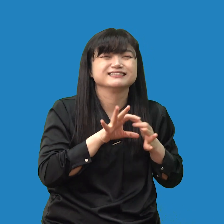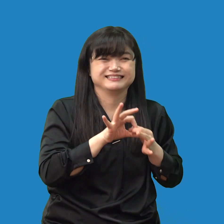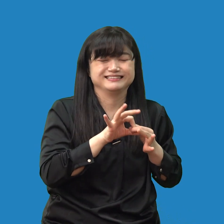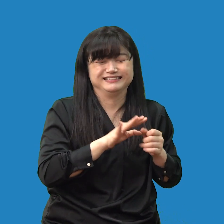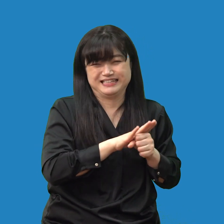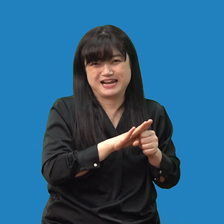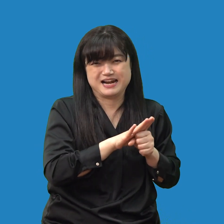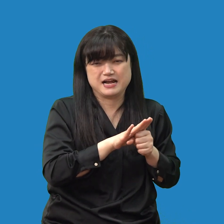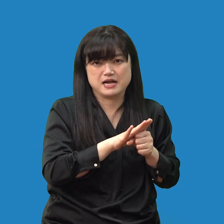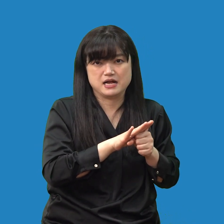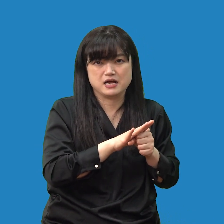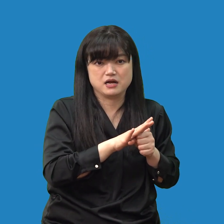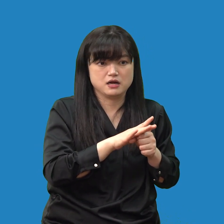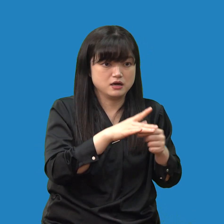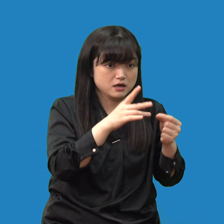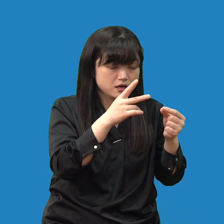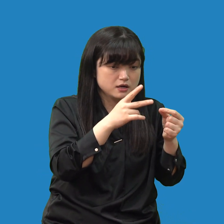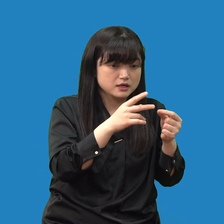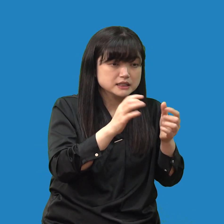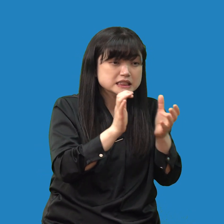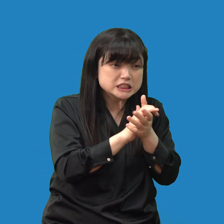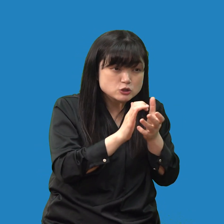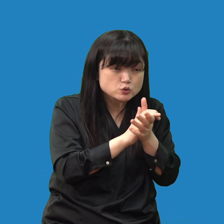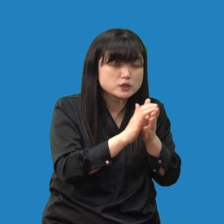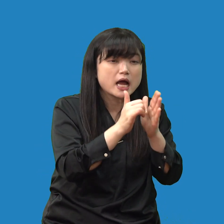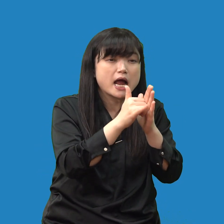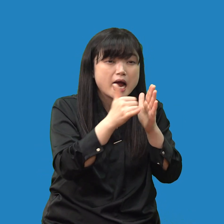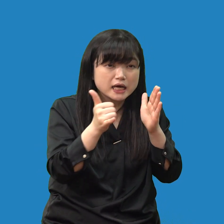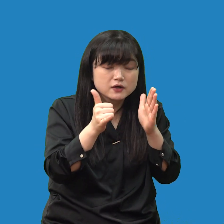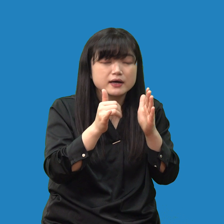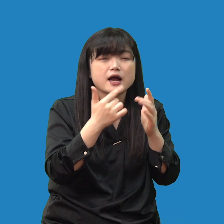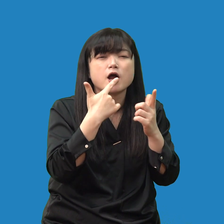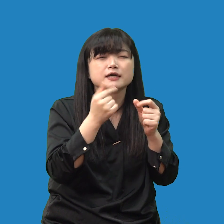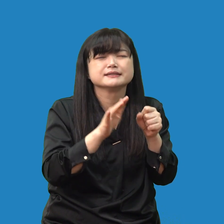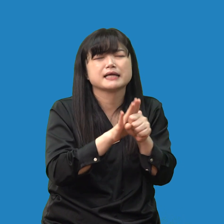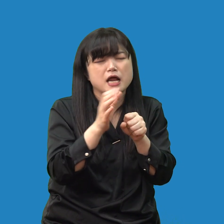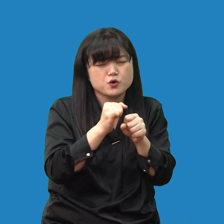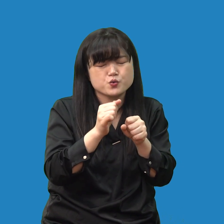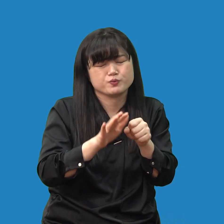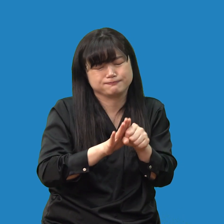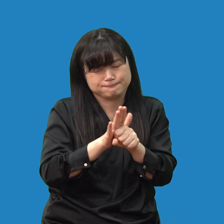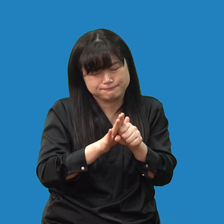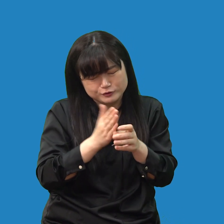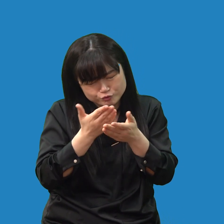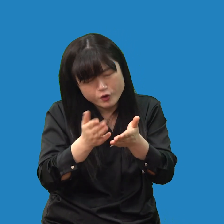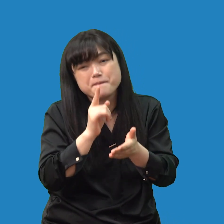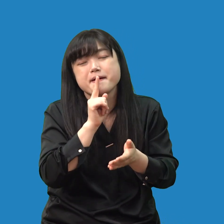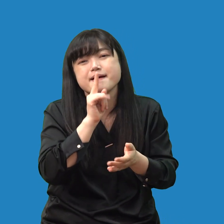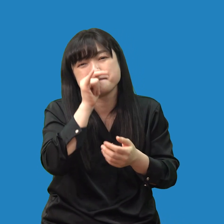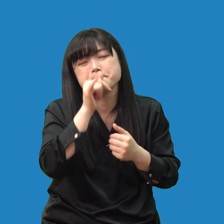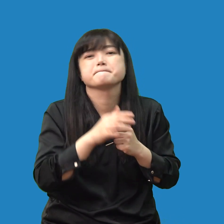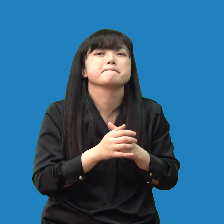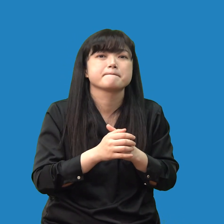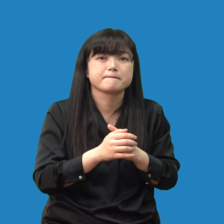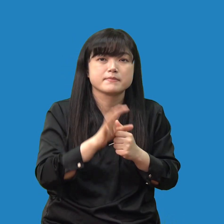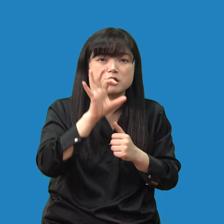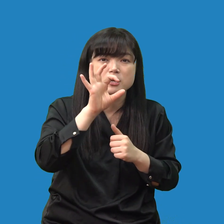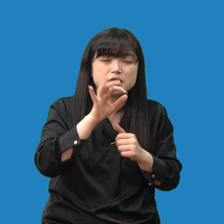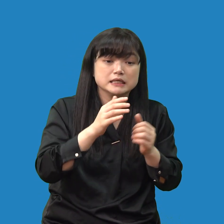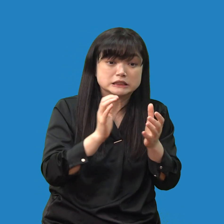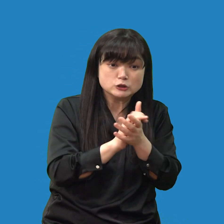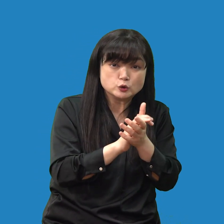이것은 형제를 친구나 가족 같은 애정으로 대하라, 이 말씀입니다. 이